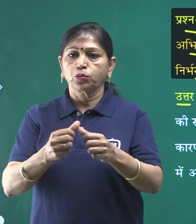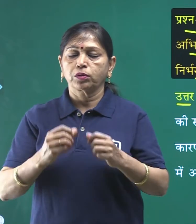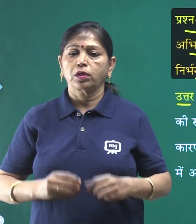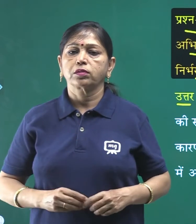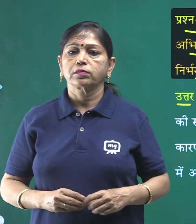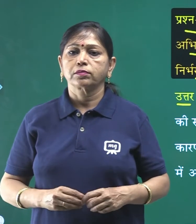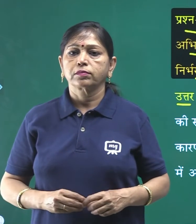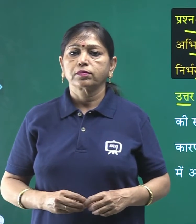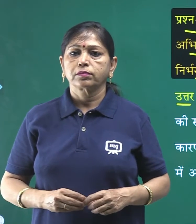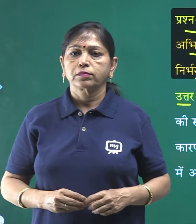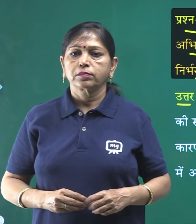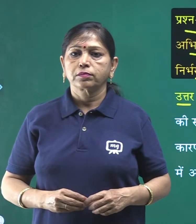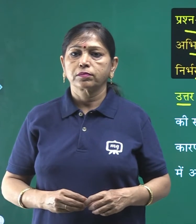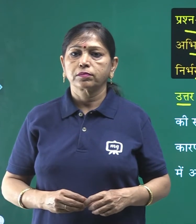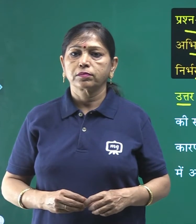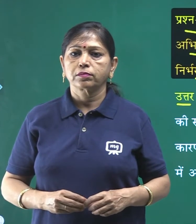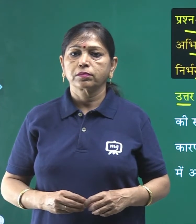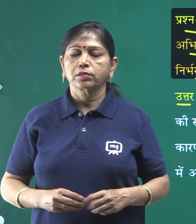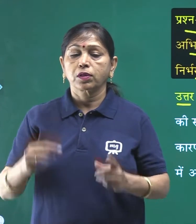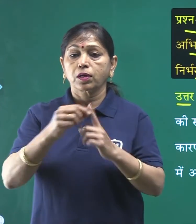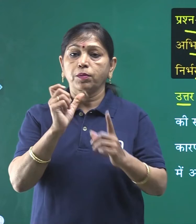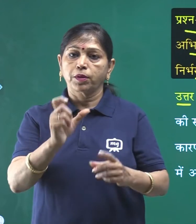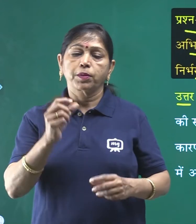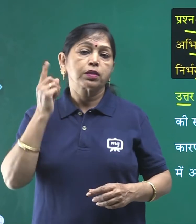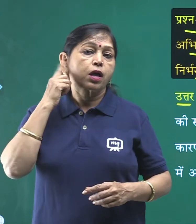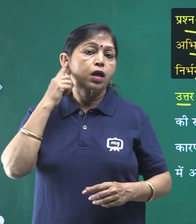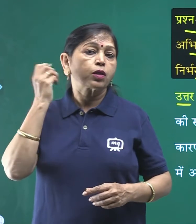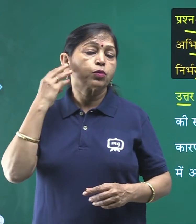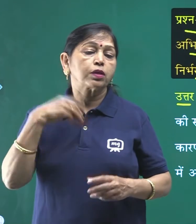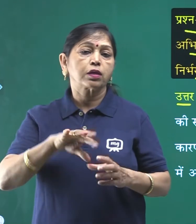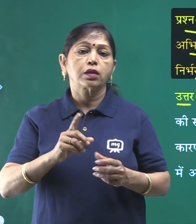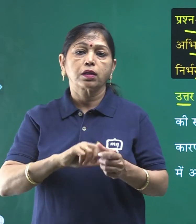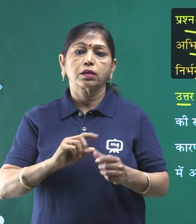उत्तर, प्रबलता ध्वनि के लिए